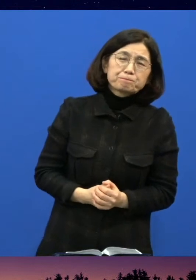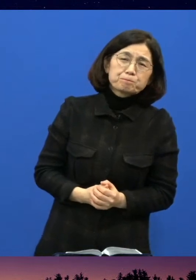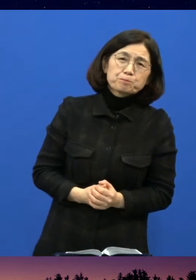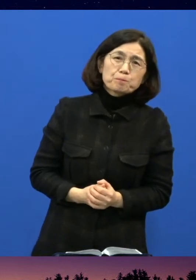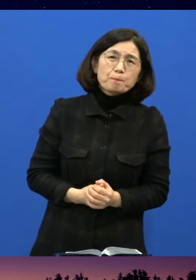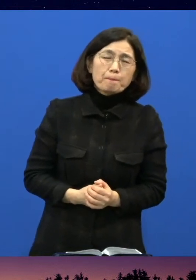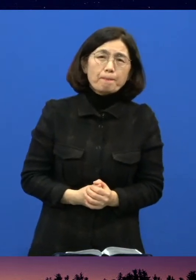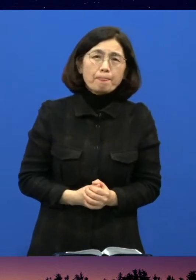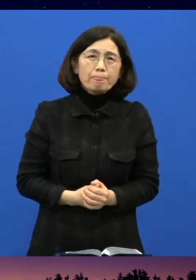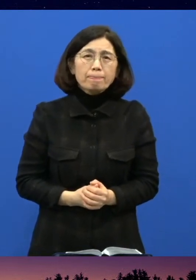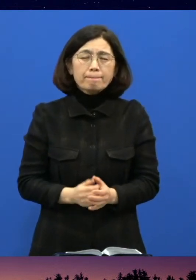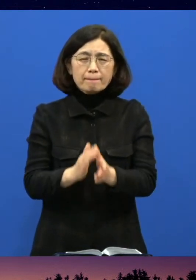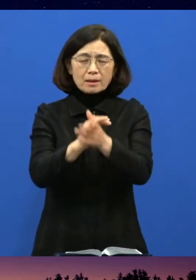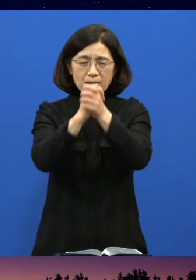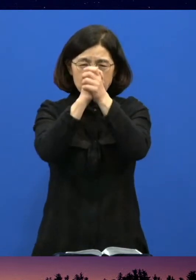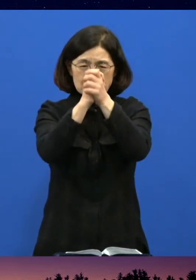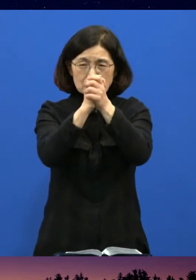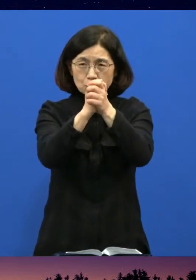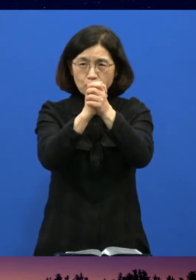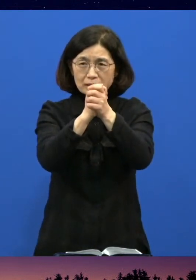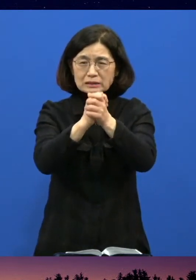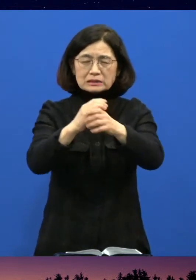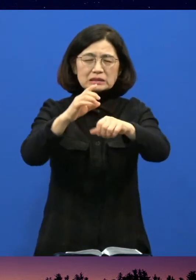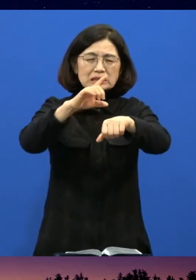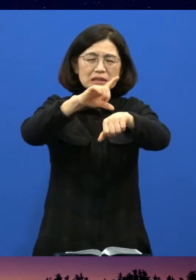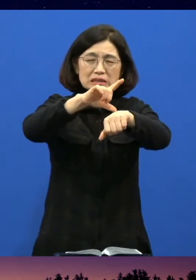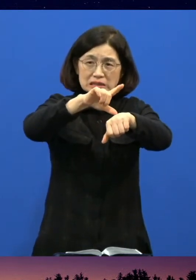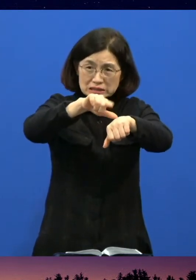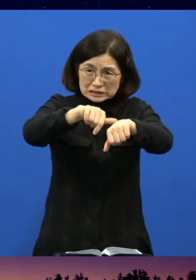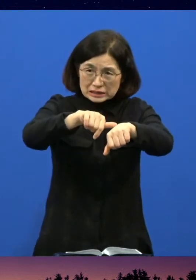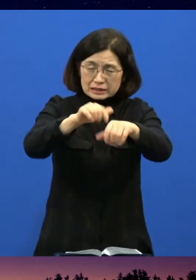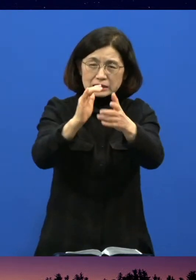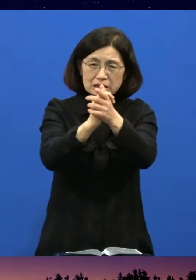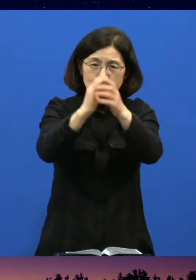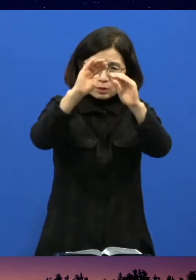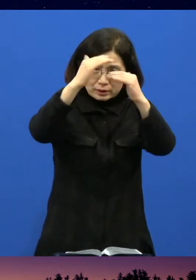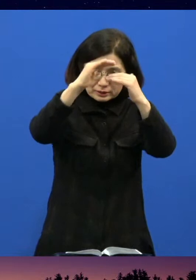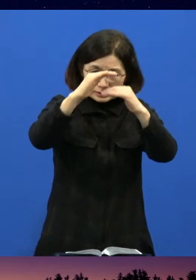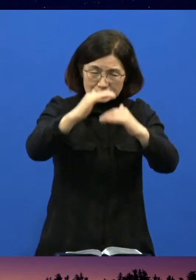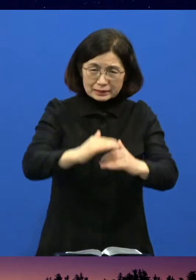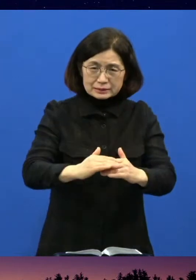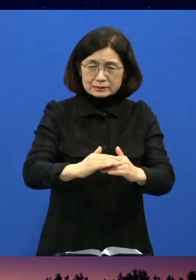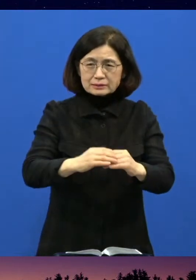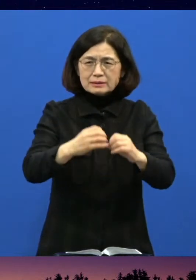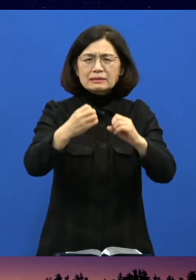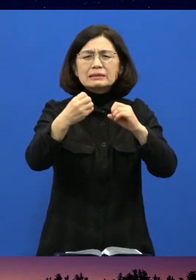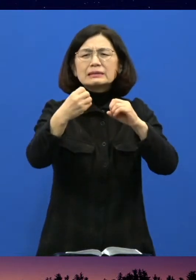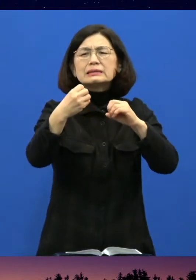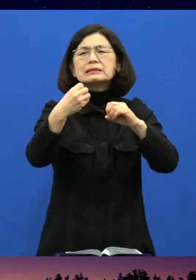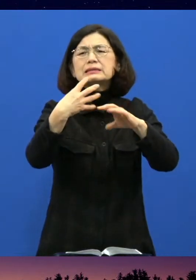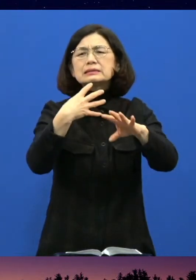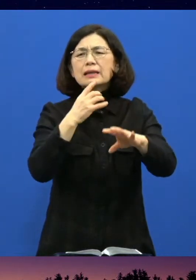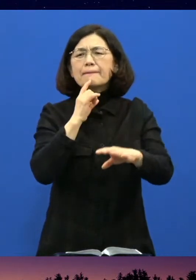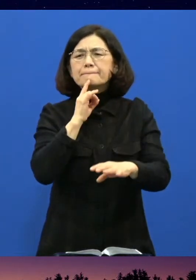그러니까 기도라는 과정은 응답에만 초점을 맞추면 미스테이크가 일어날 수 있다는 거예요.